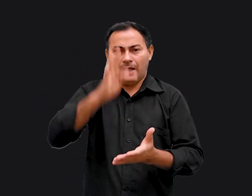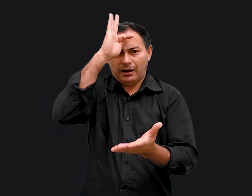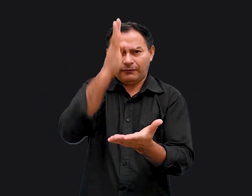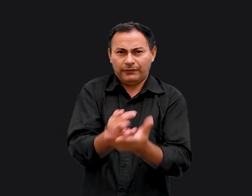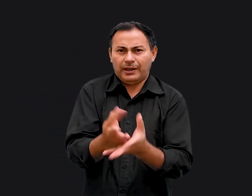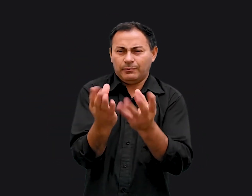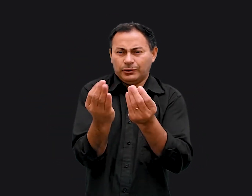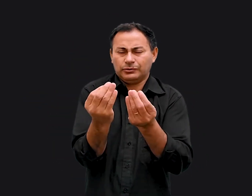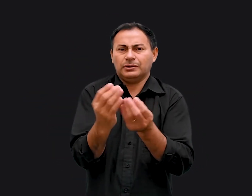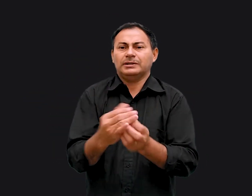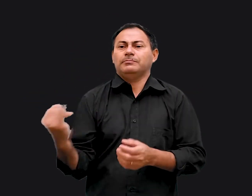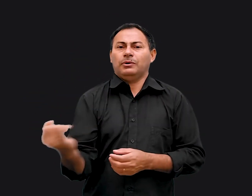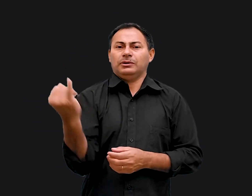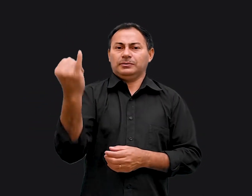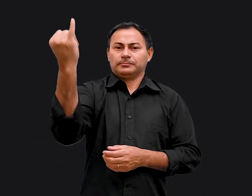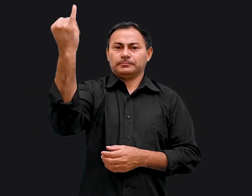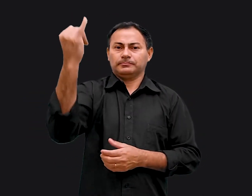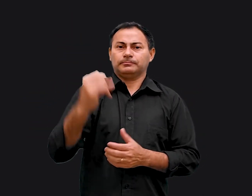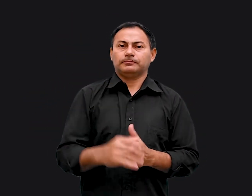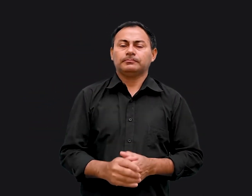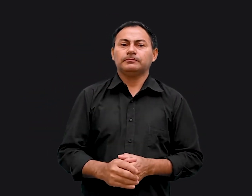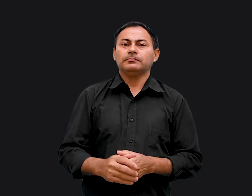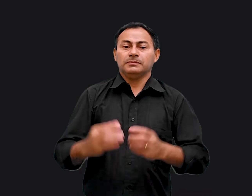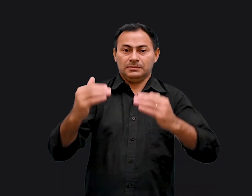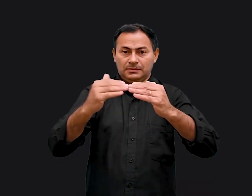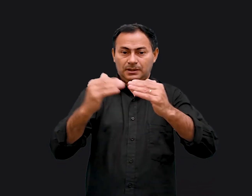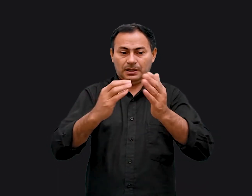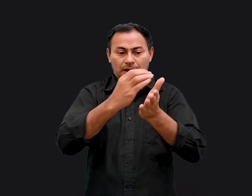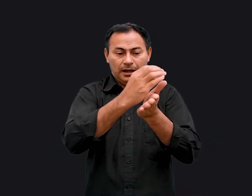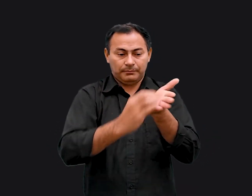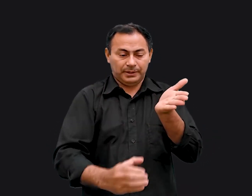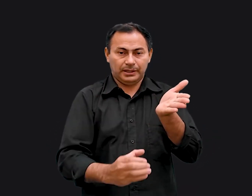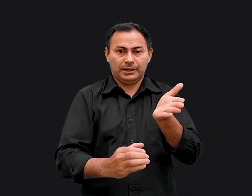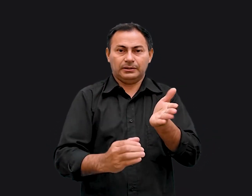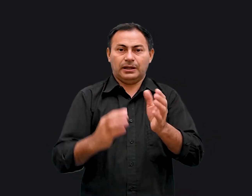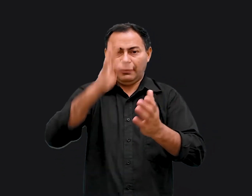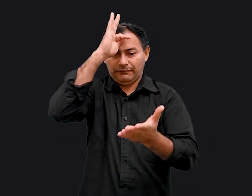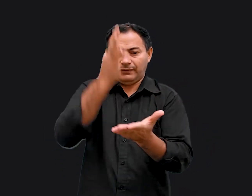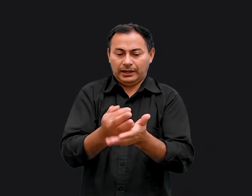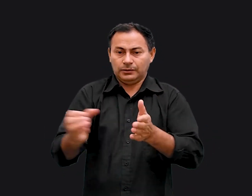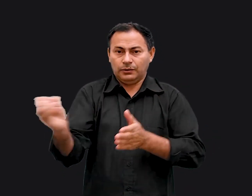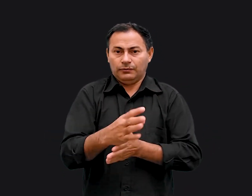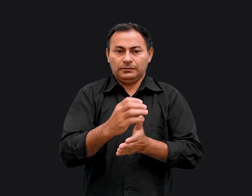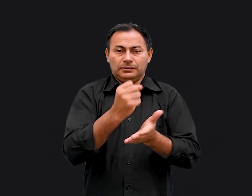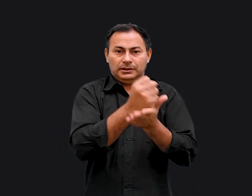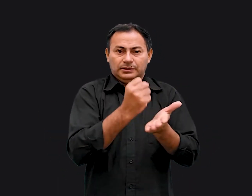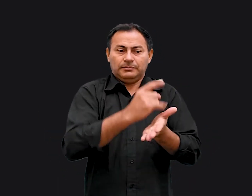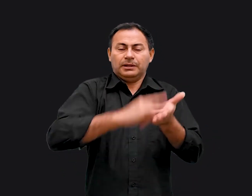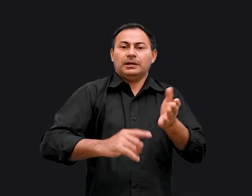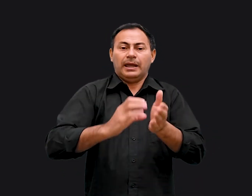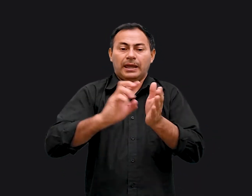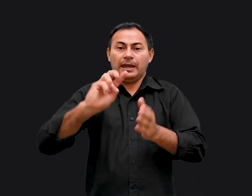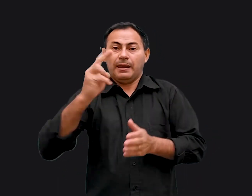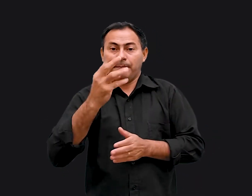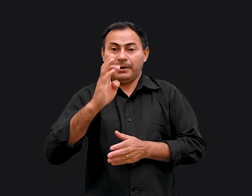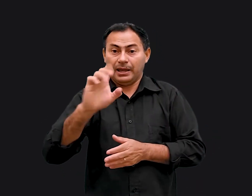fé é muito, muito importante. De acordo com o capítulo da fé no Novo Testamento, Hebreus capítulo 11, sem fé